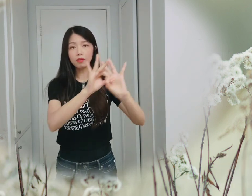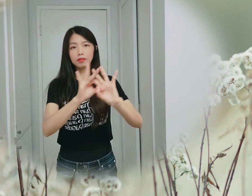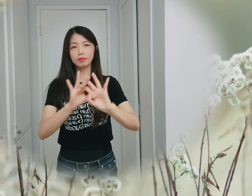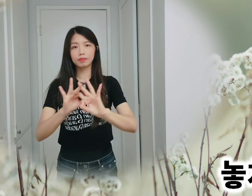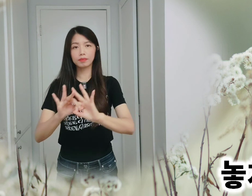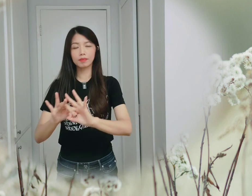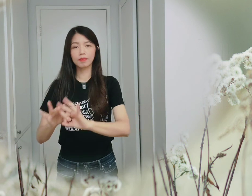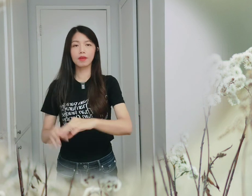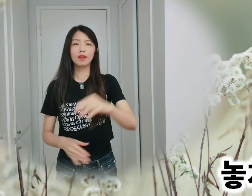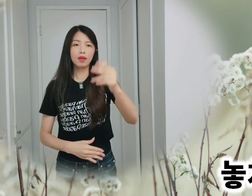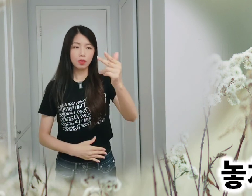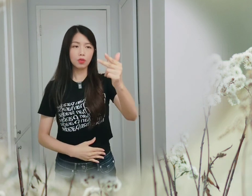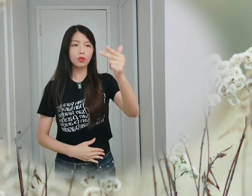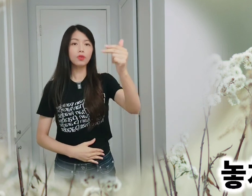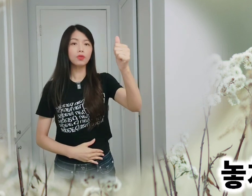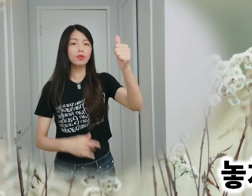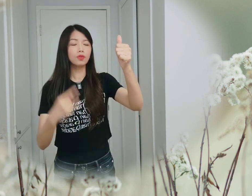사랑하면서